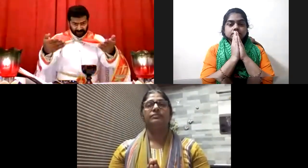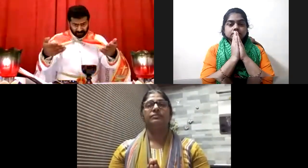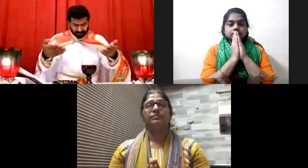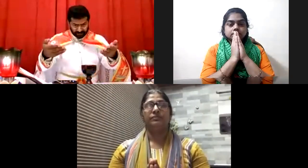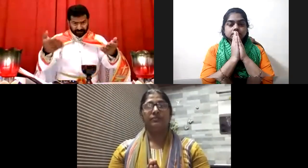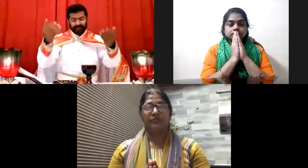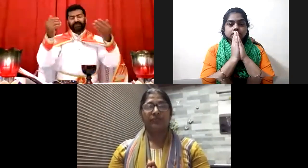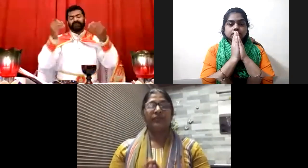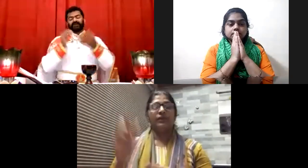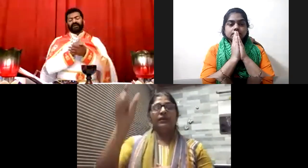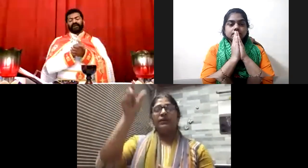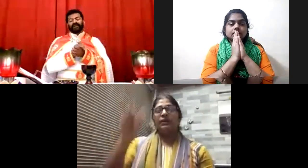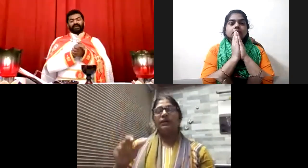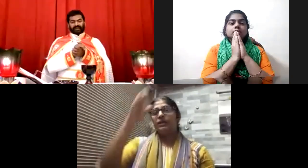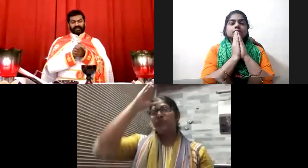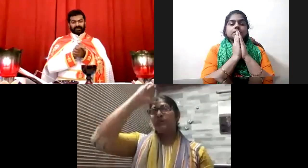ജനത്തിനുള്ളതാകുന്നു.